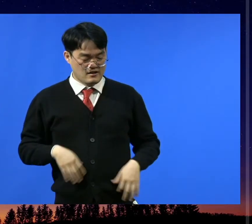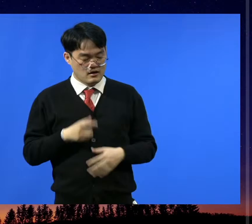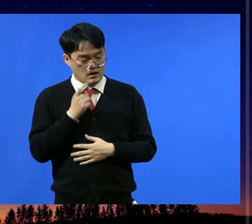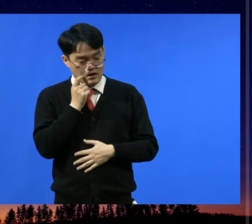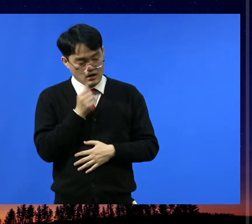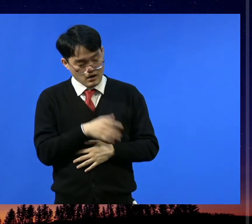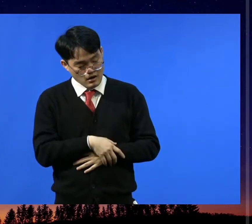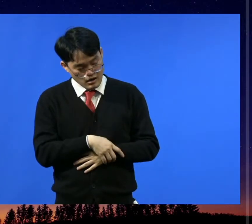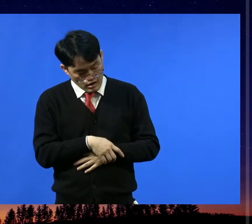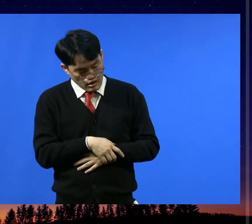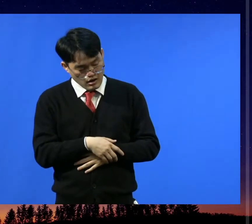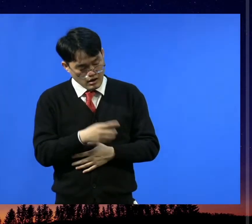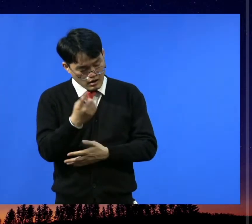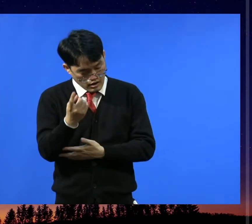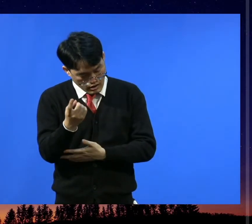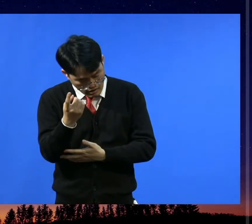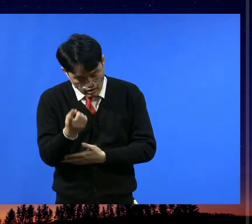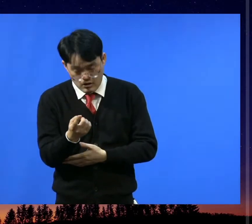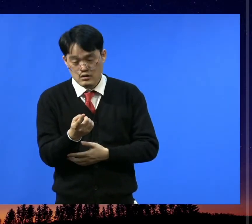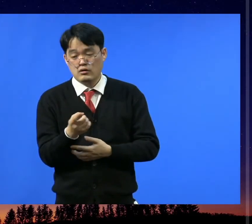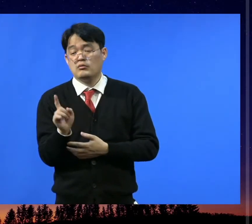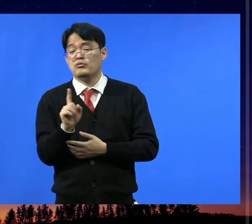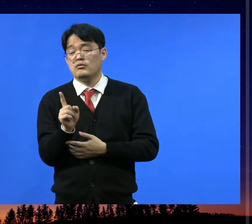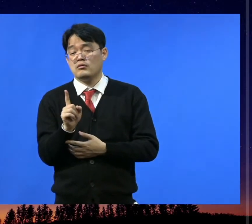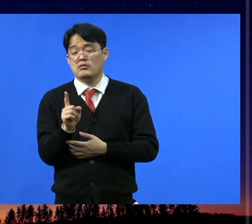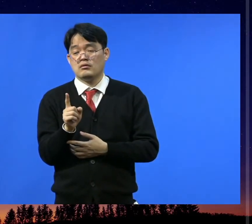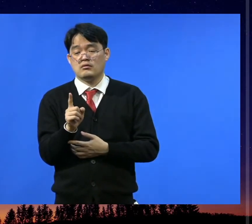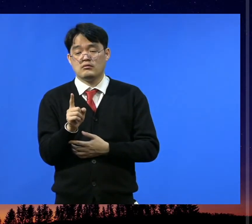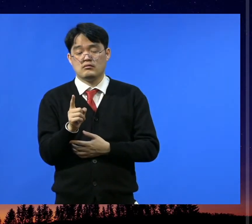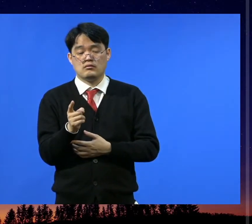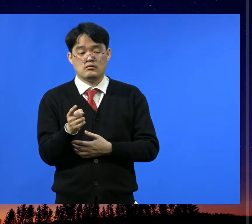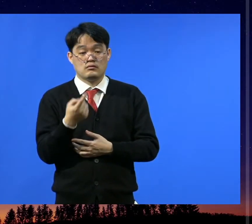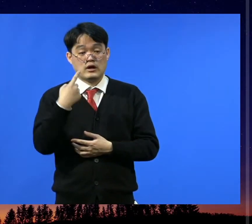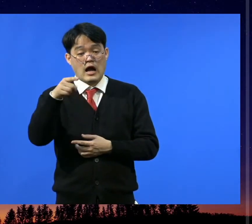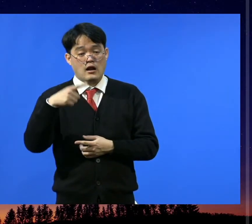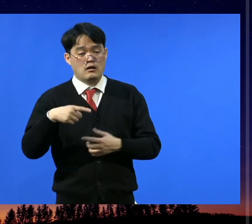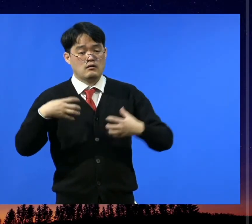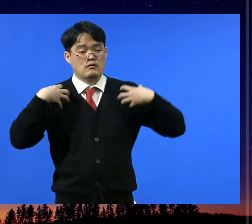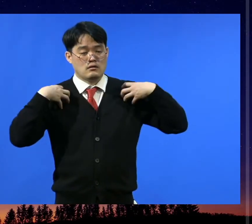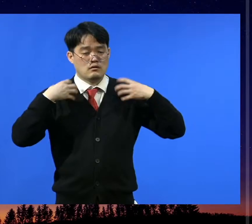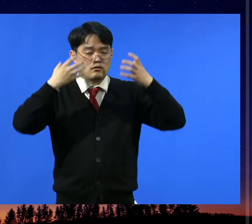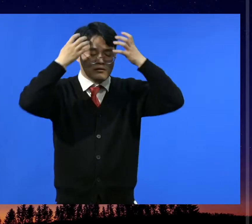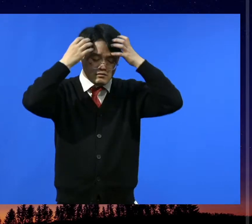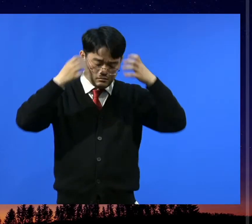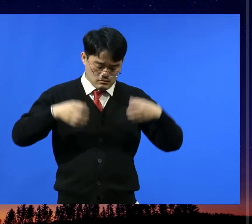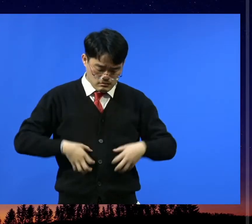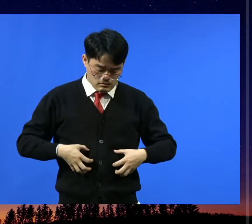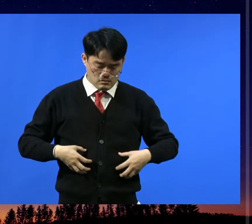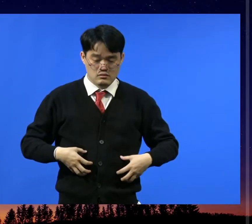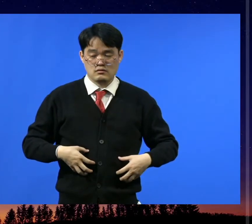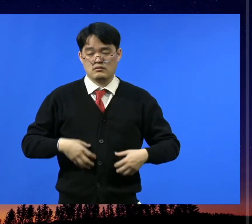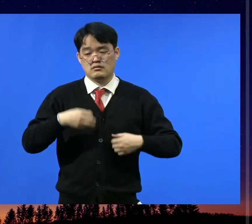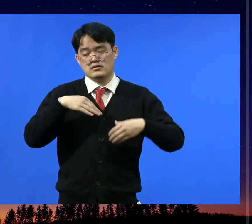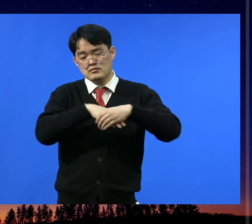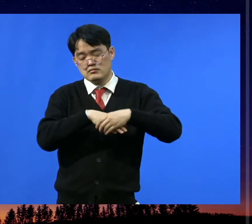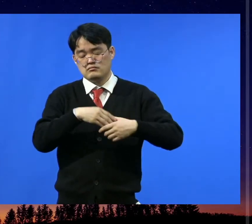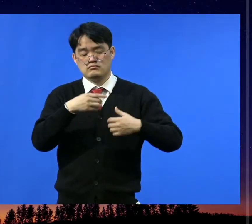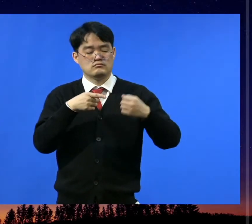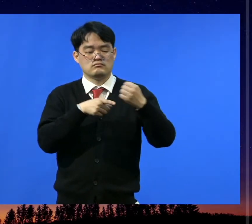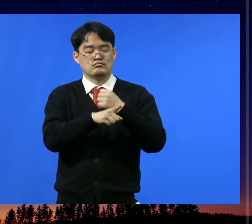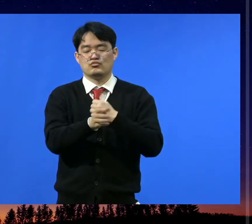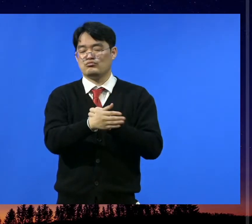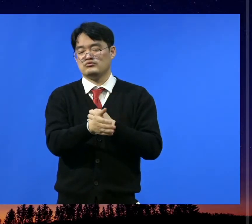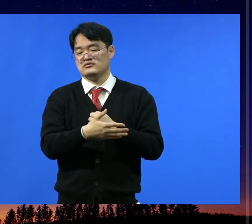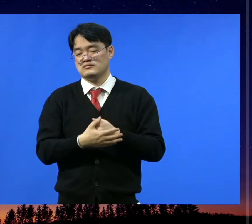잠자고 있는데 무슨 소용이 없어. 이 뭐 다 가지고 있는 게 번쩍거리는 전신갑주가 무슨 의미가 있는 거예요? 아무 영향이 없다는